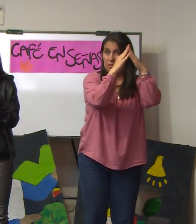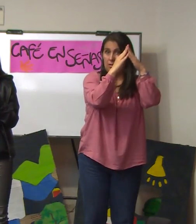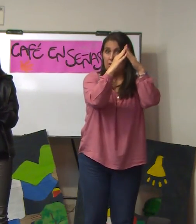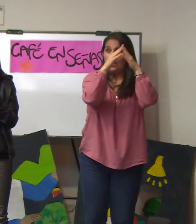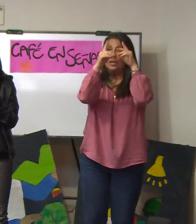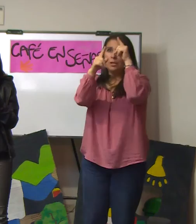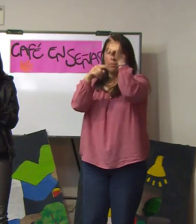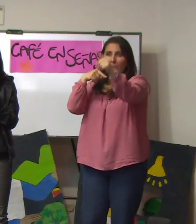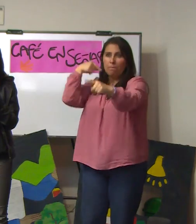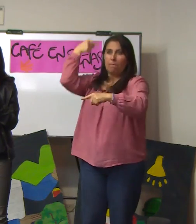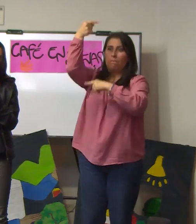es el 21.